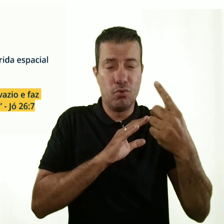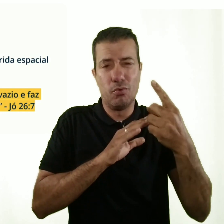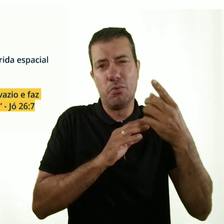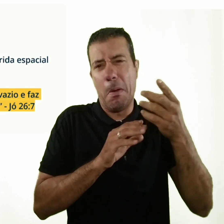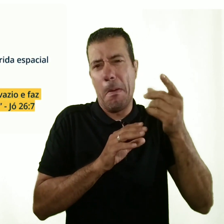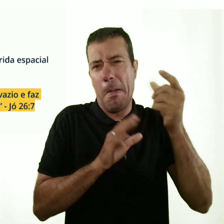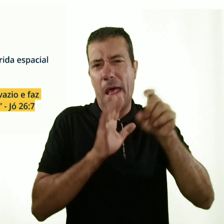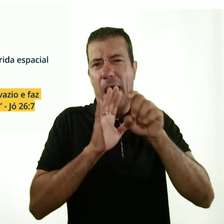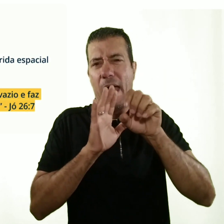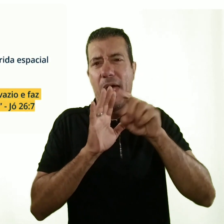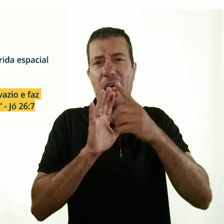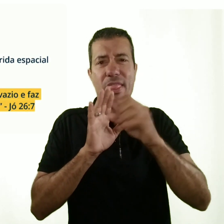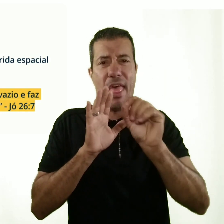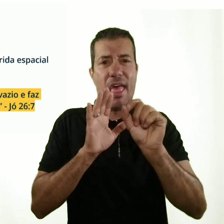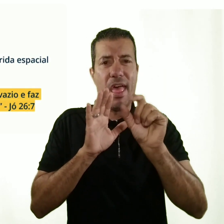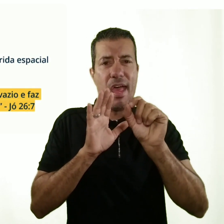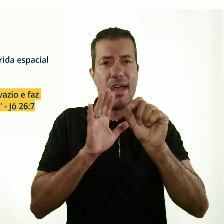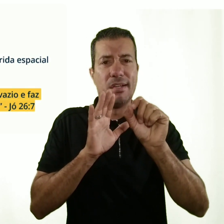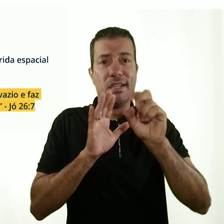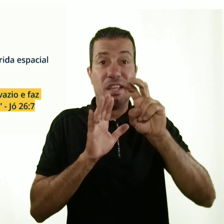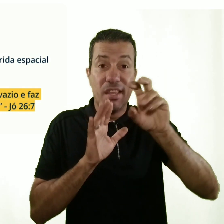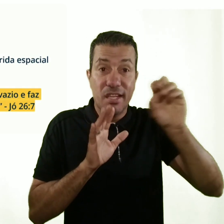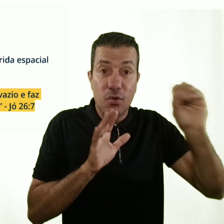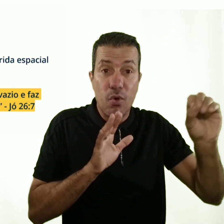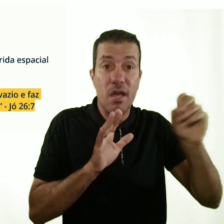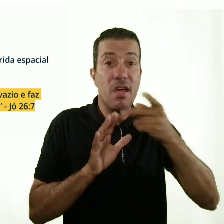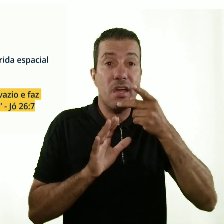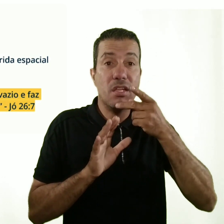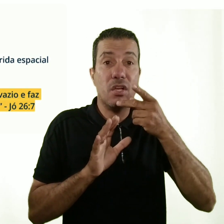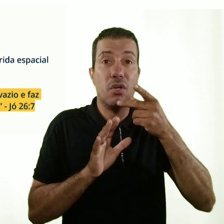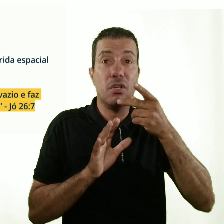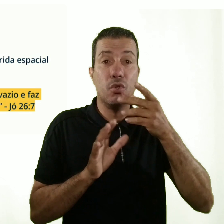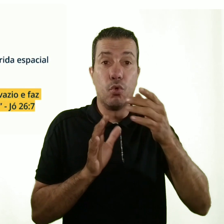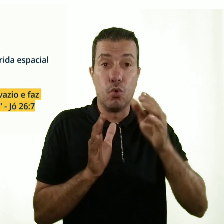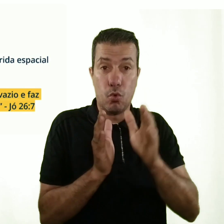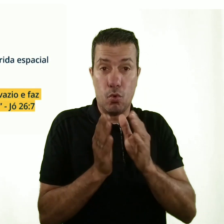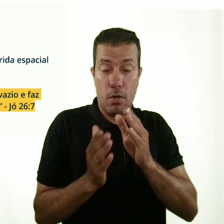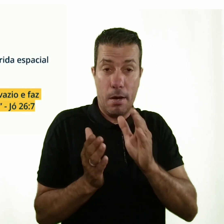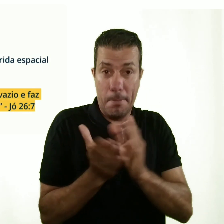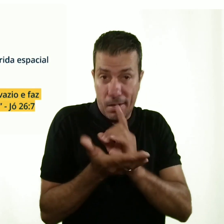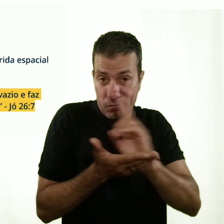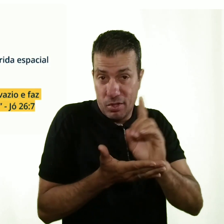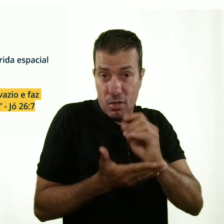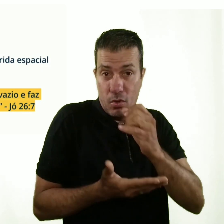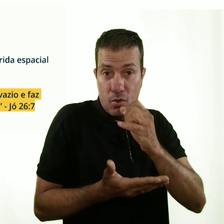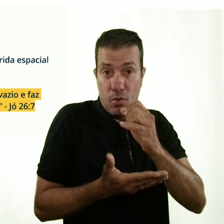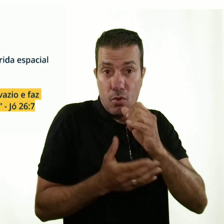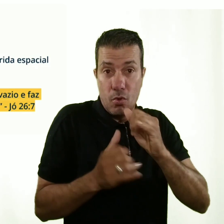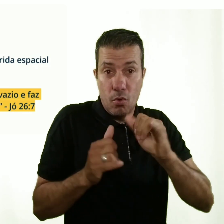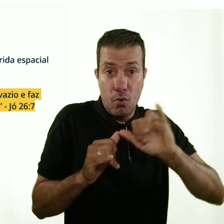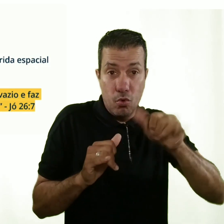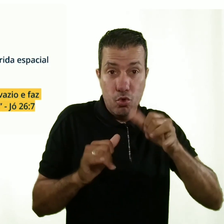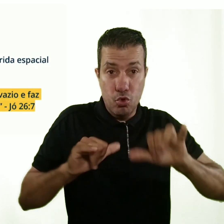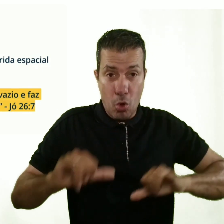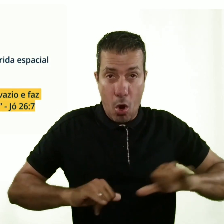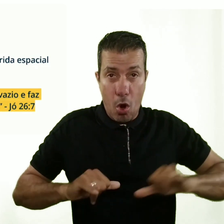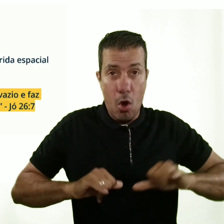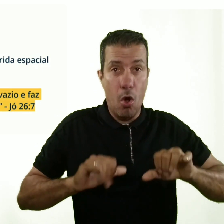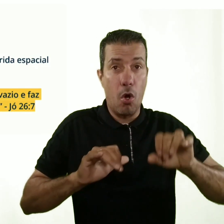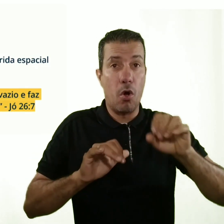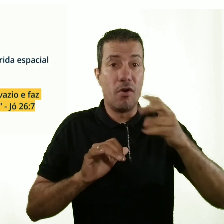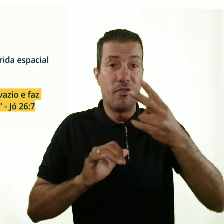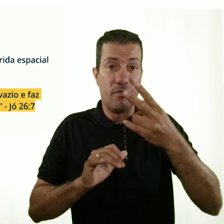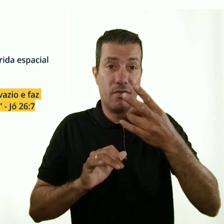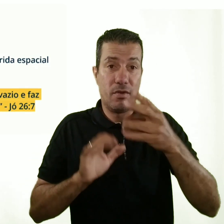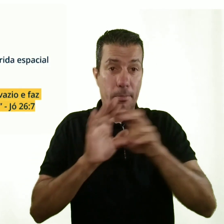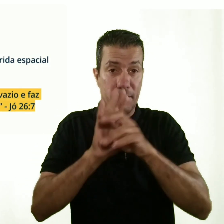no livro de Jó, no ano 1500 a.C., está escrito: ele estende o norte sobre o vazio e faz pairar